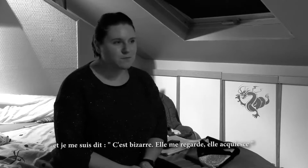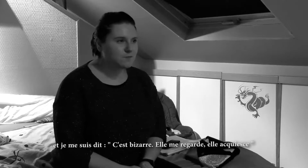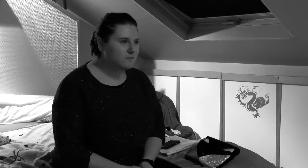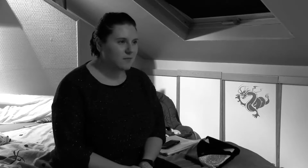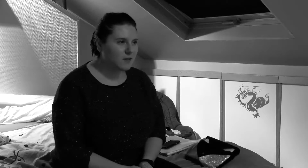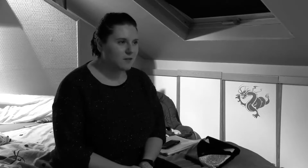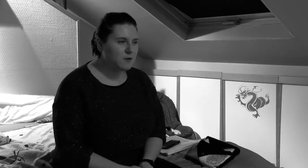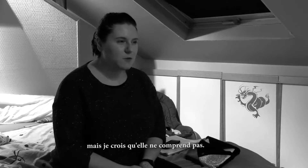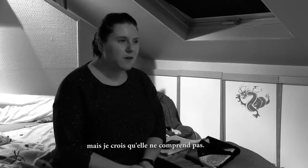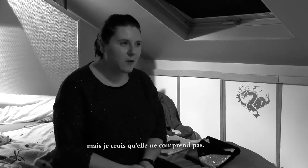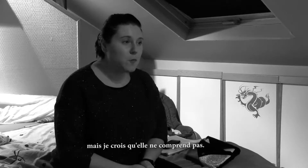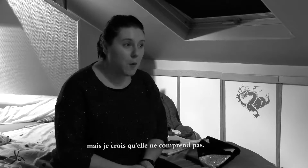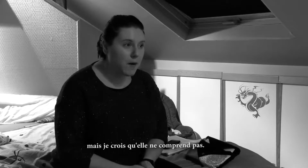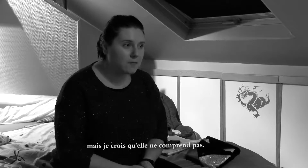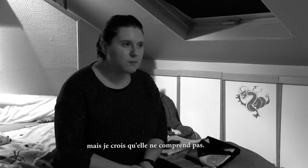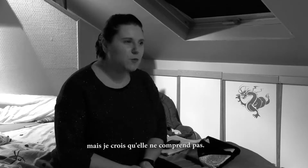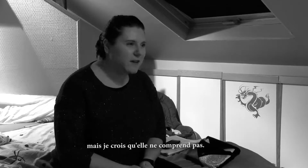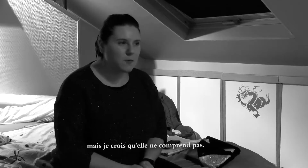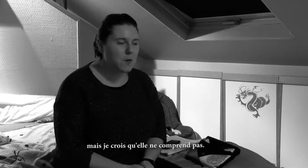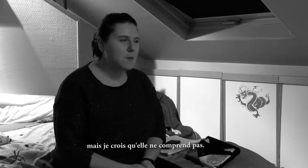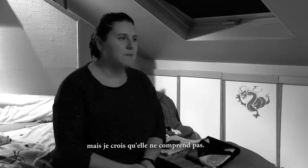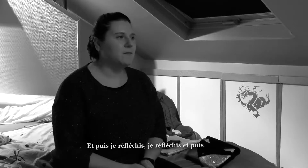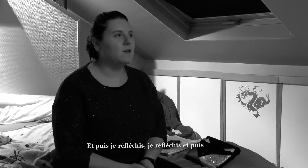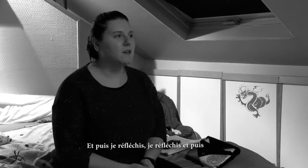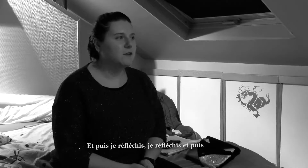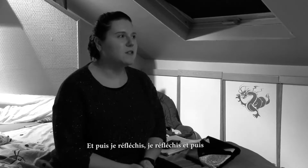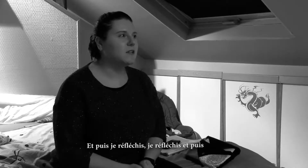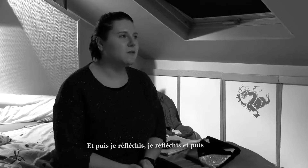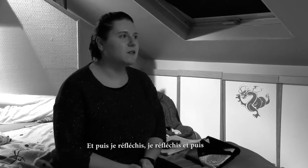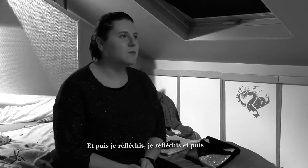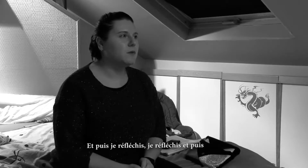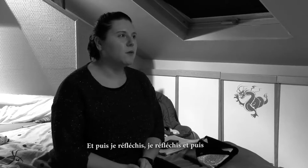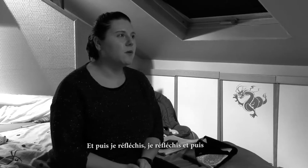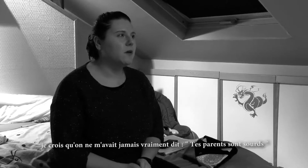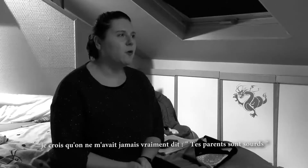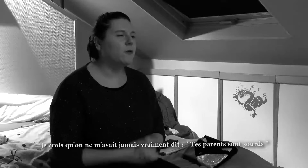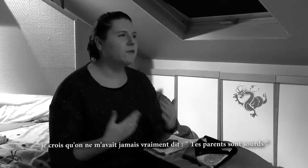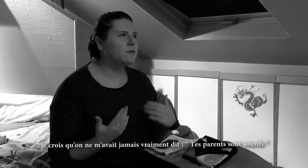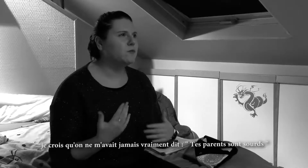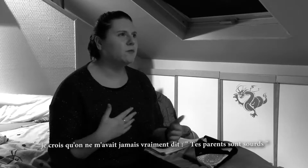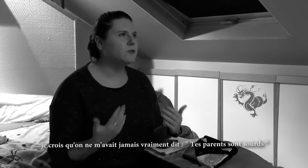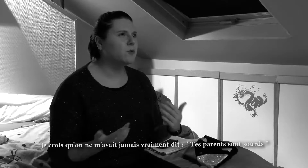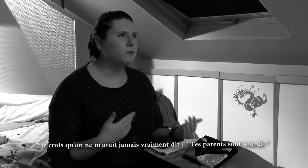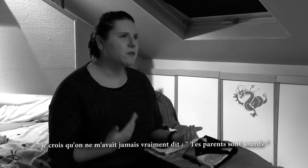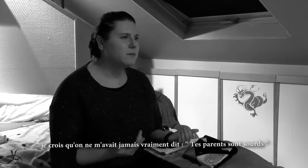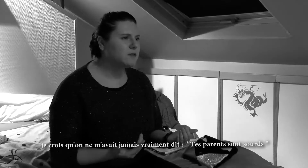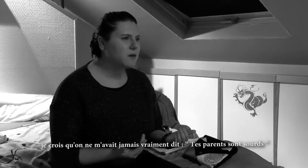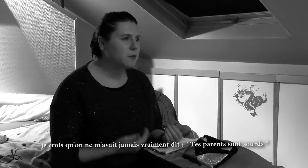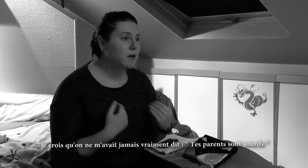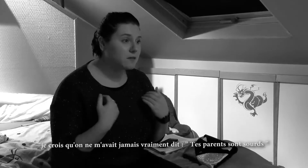acquaise." Mais je crois qu'elle comprend pas. Je crois qu'elle comprend pas. Alors, je réfléchis. Je réfléchis. Et puis on m'avait vraiment enfin je crois qu'on m'a jamais dit vraiment bah